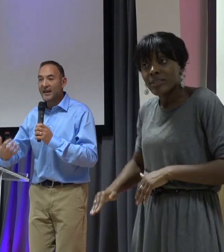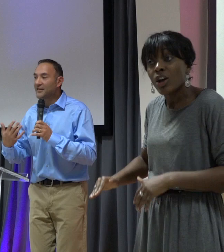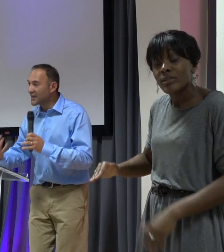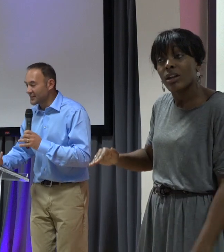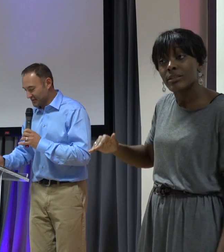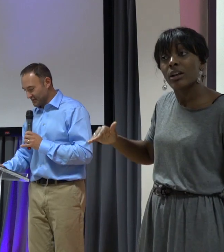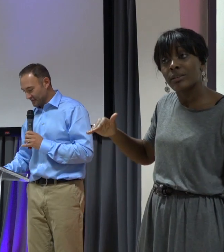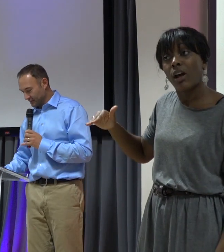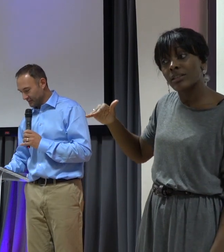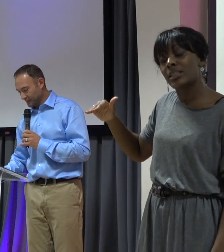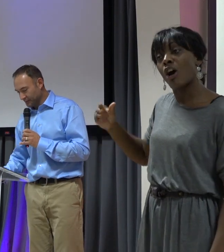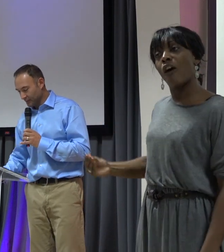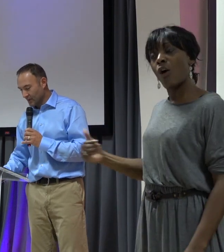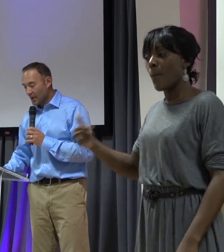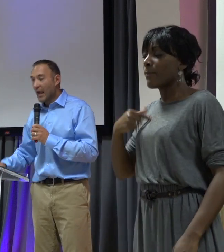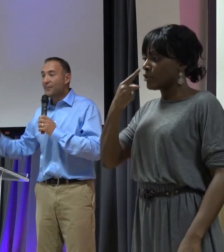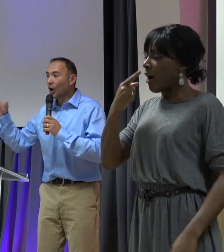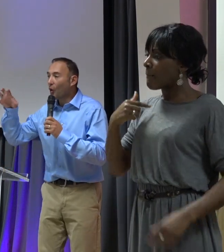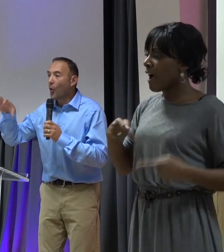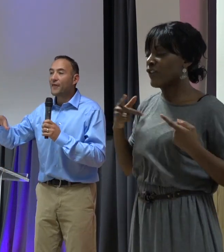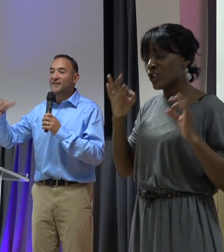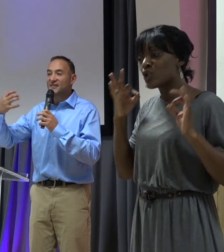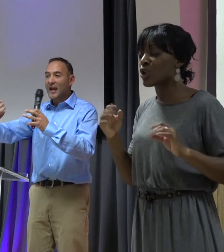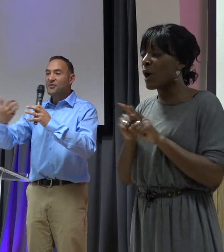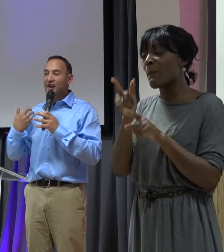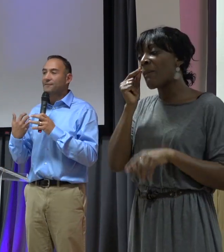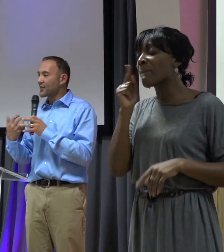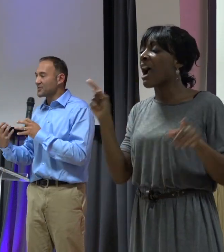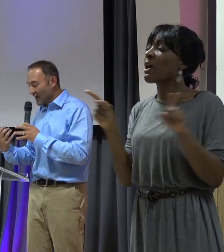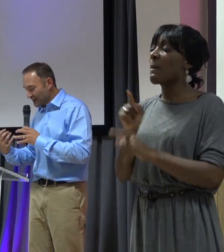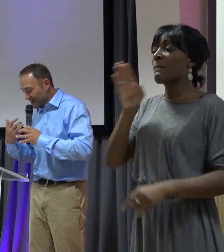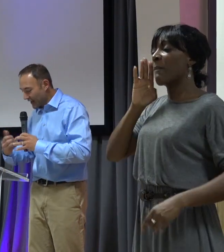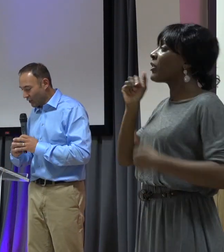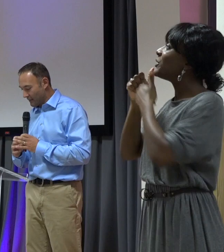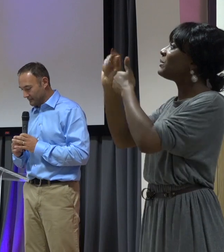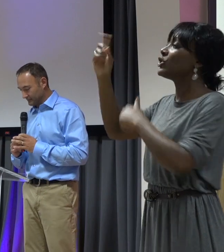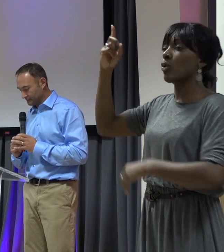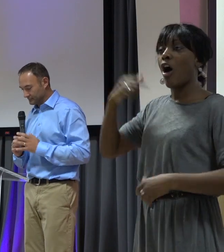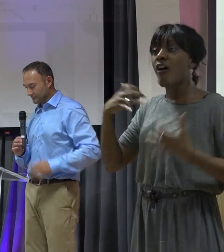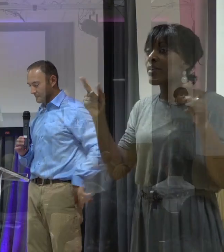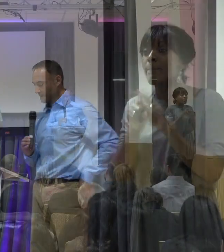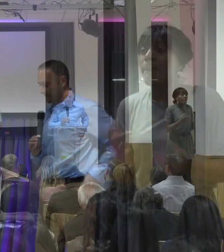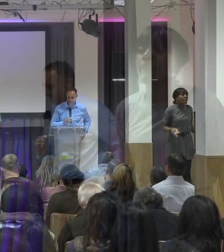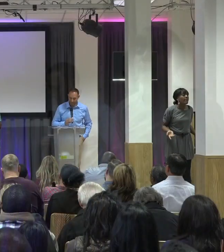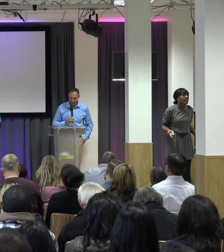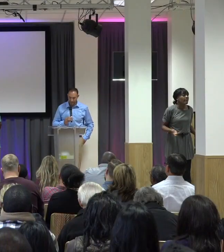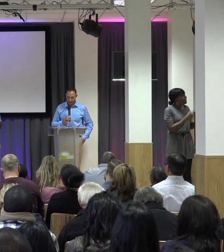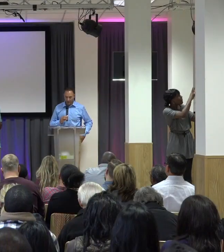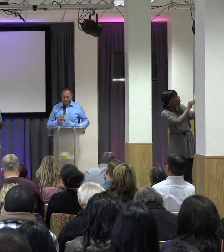is making sense. où la vie a du sens. And they're going to want the same thing for themselves as Et ils they vont grow vouloir up. la même chose pour eux.